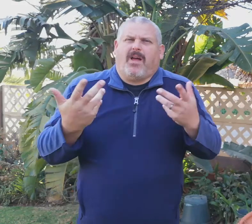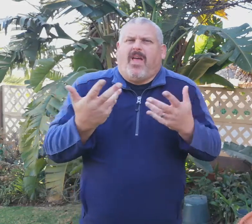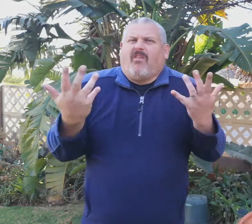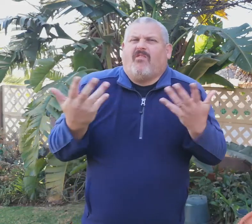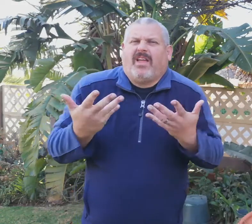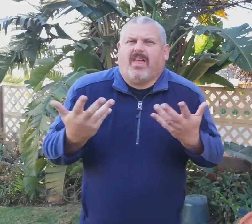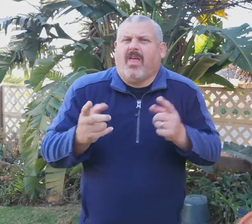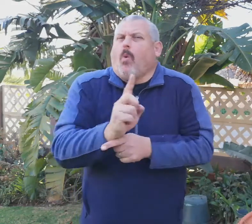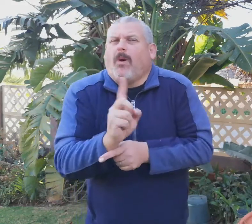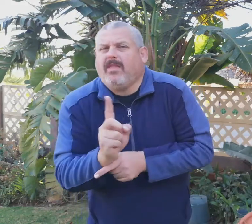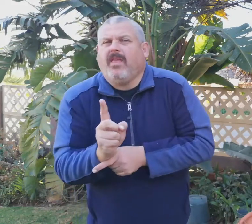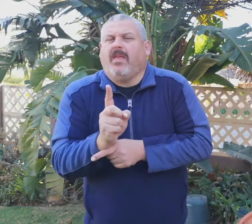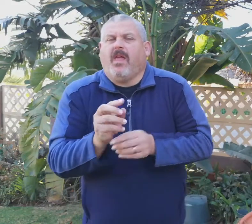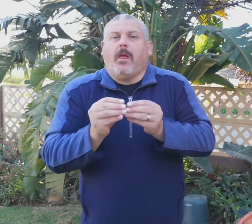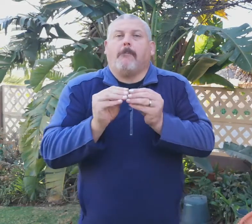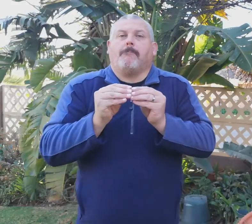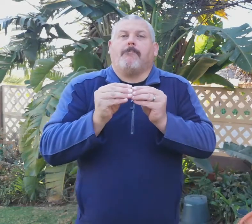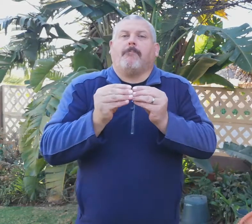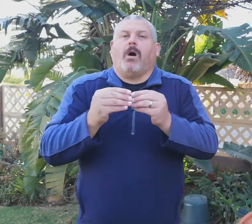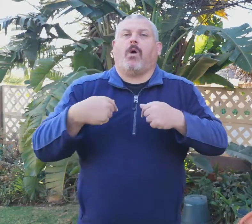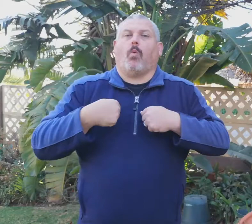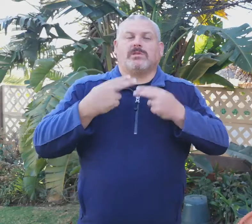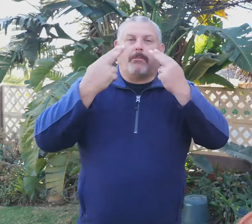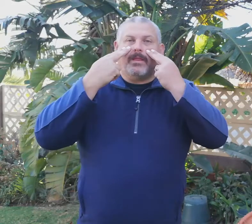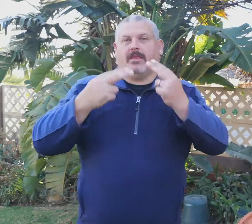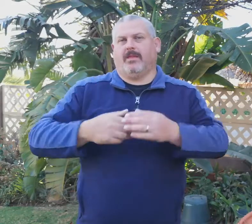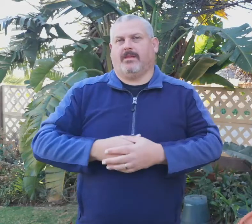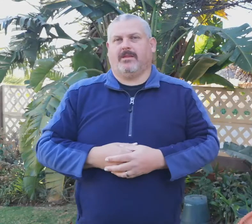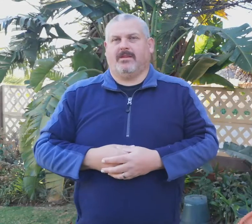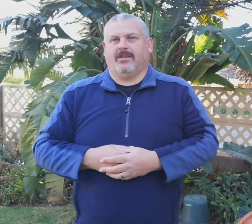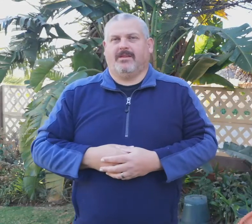maar wat maak ons blind?